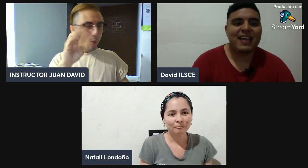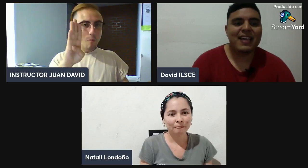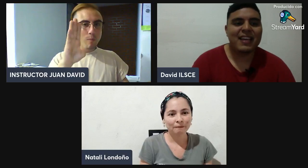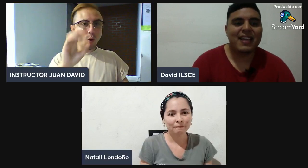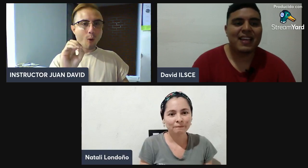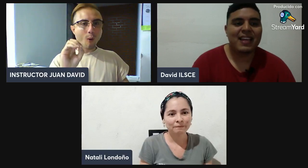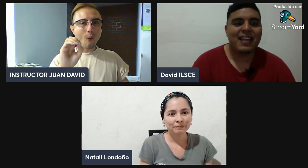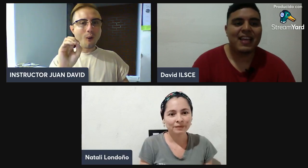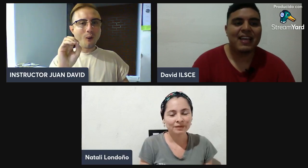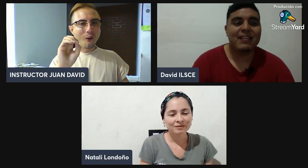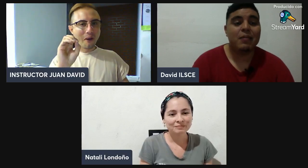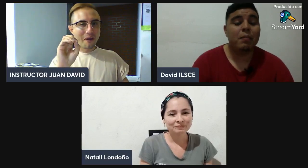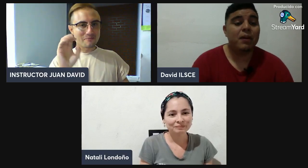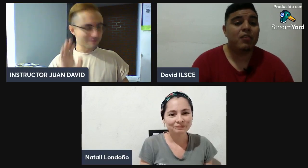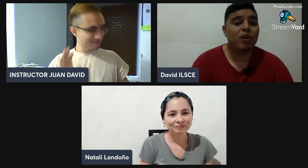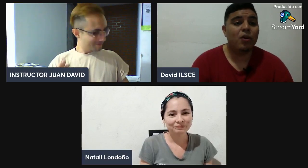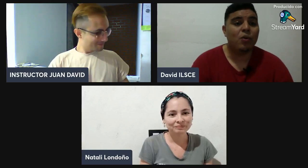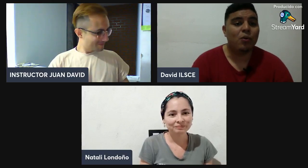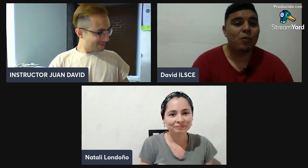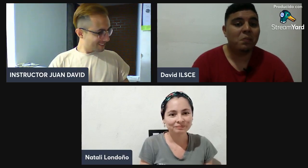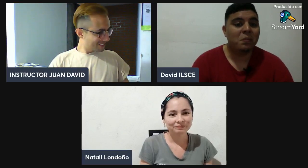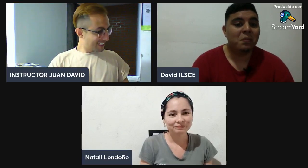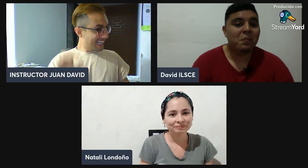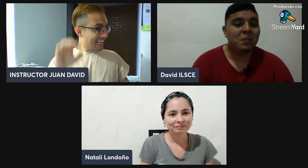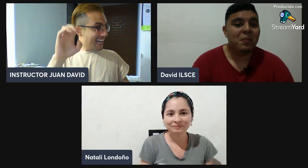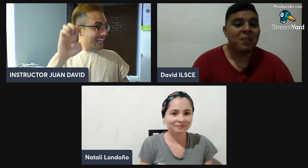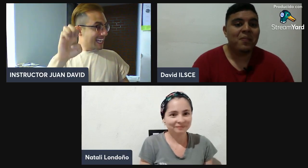dicen que es un pez globo.